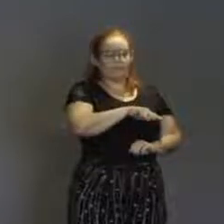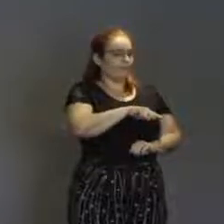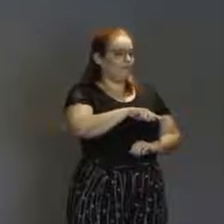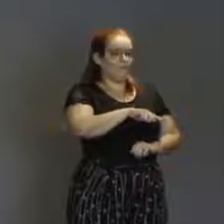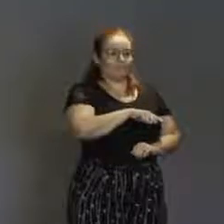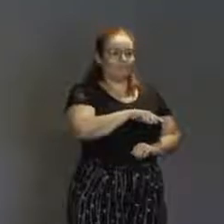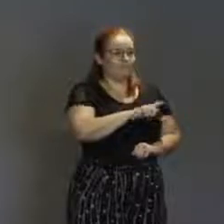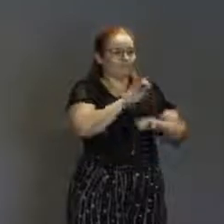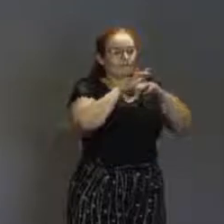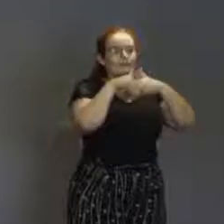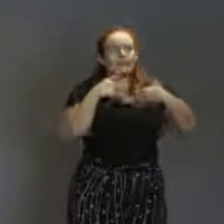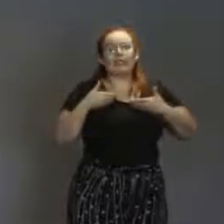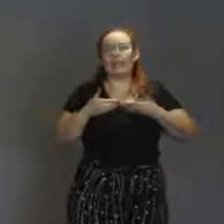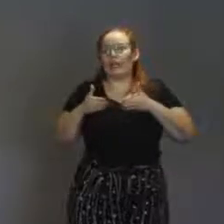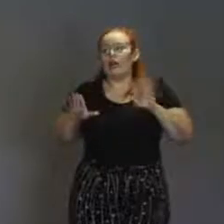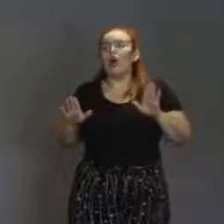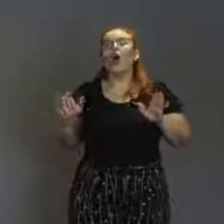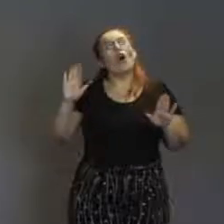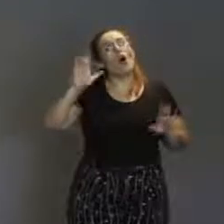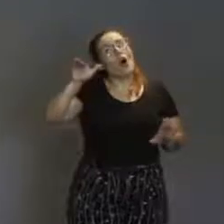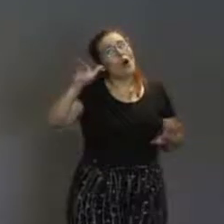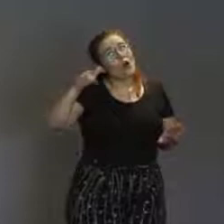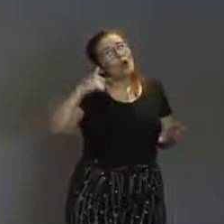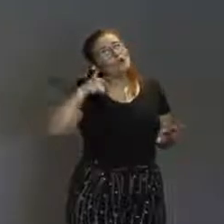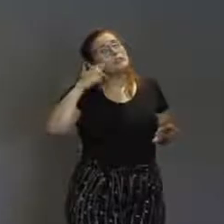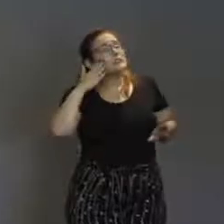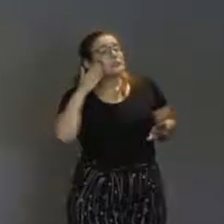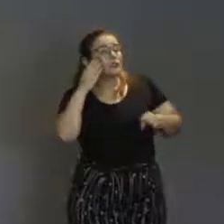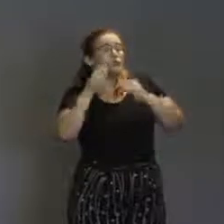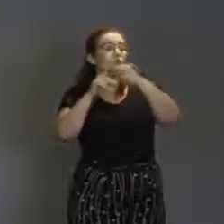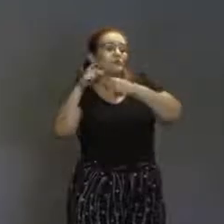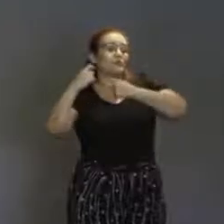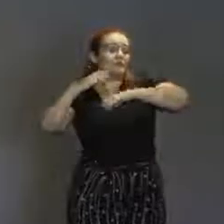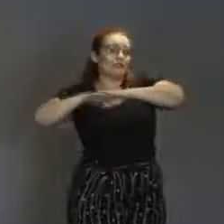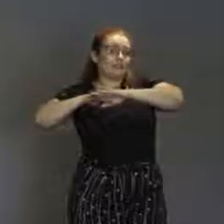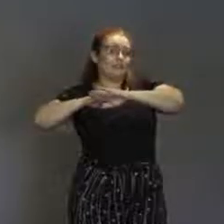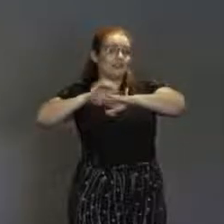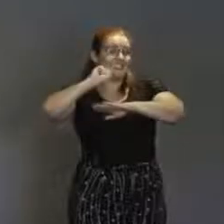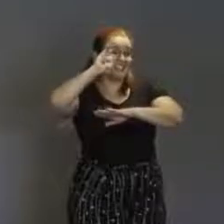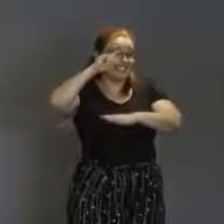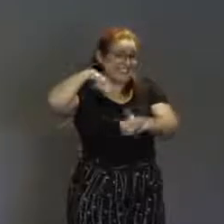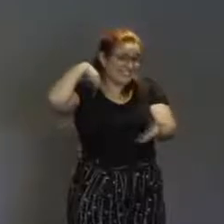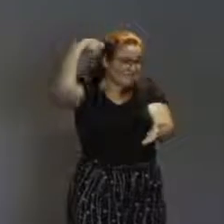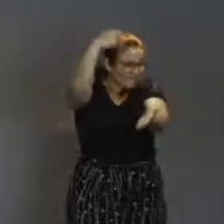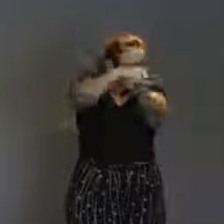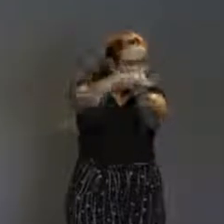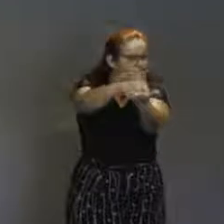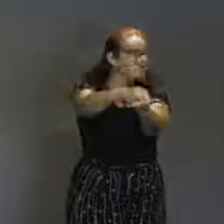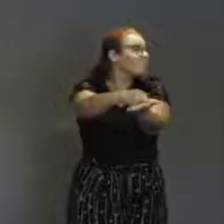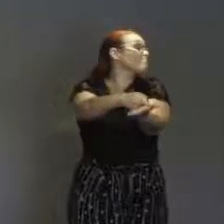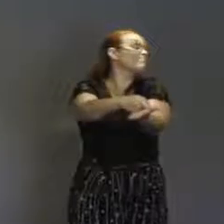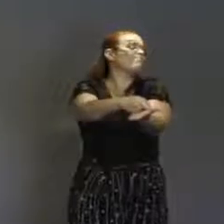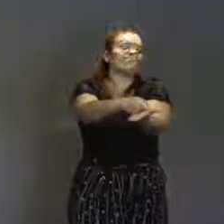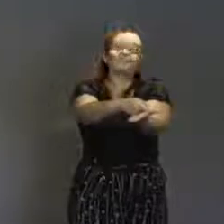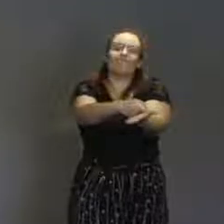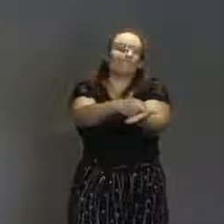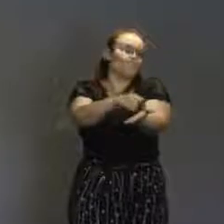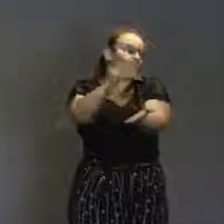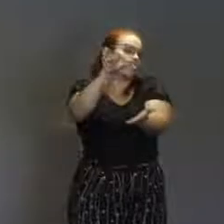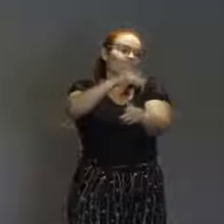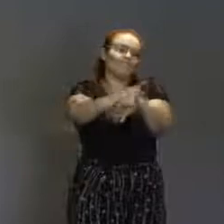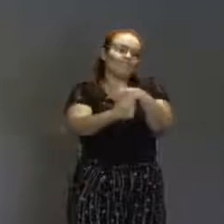ao governo e dizer, olha, governo, eu sei como que você tem que fazer a coisa. E se ela é impositiva, ela não funciona, ela não